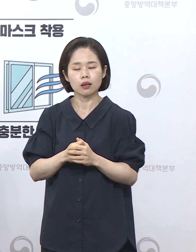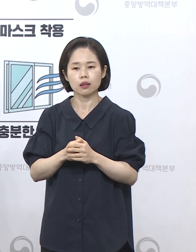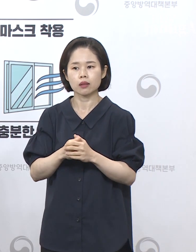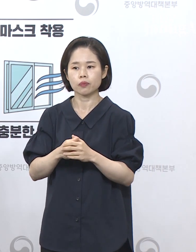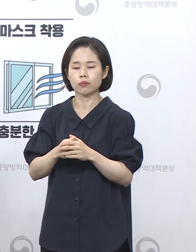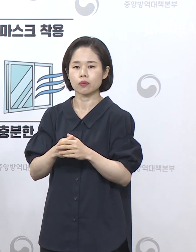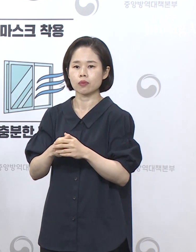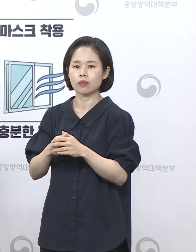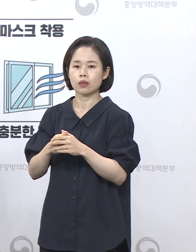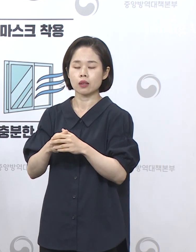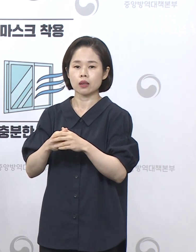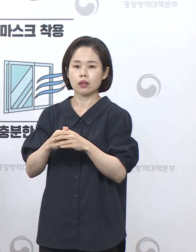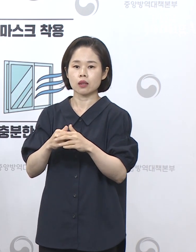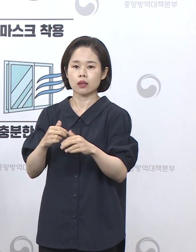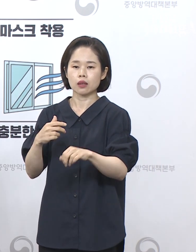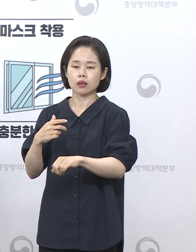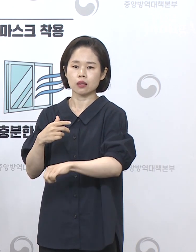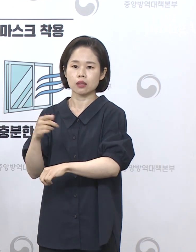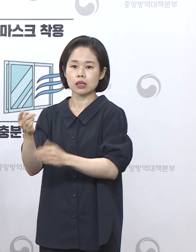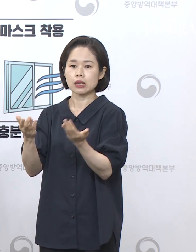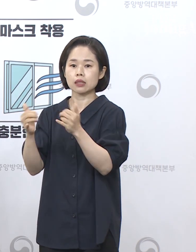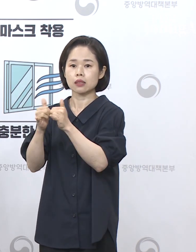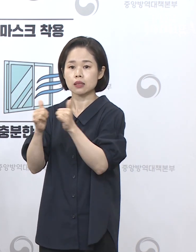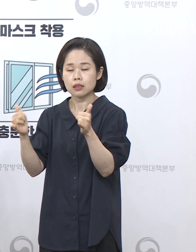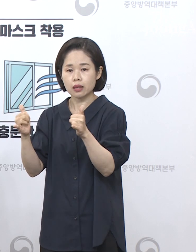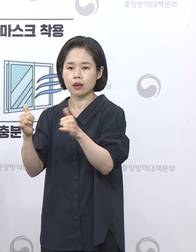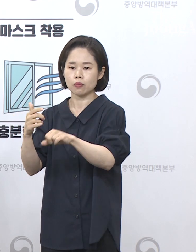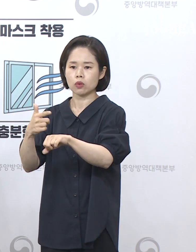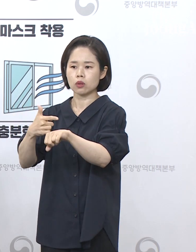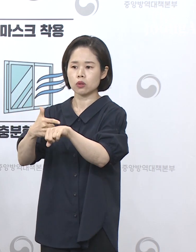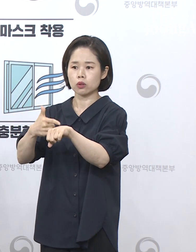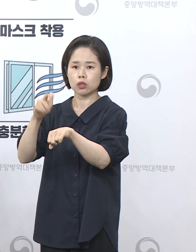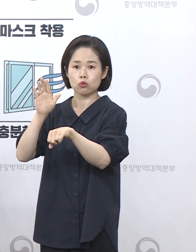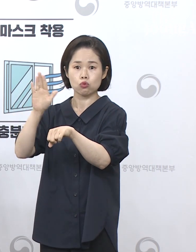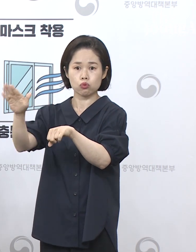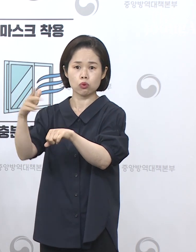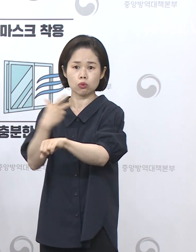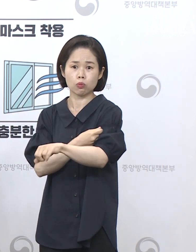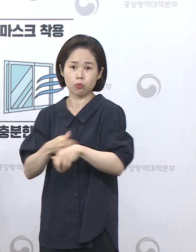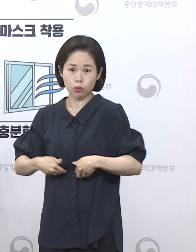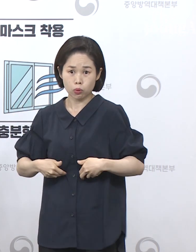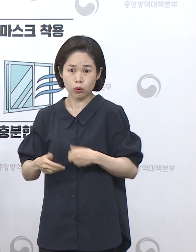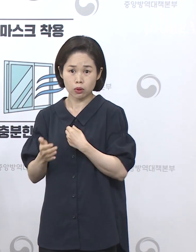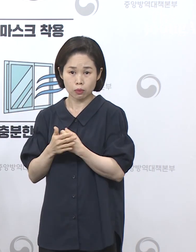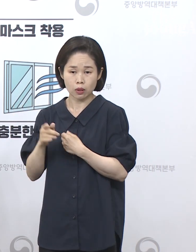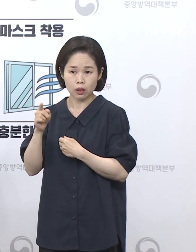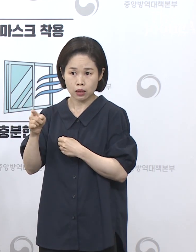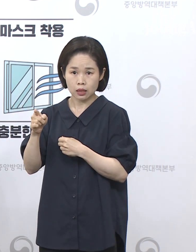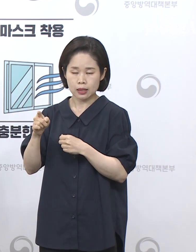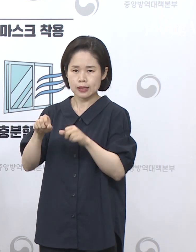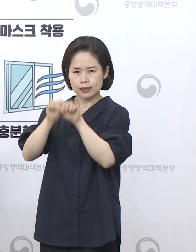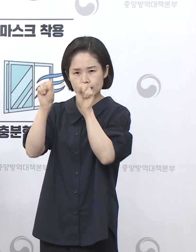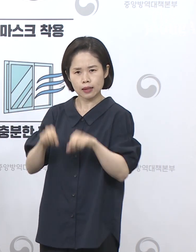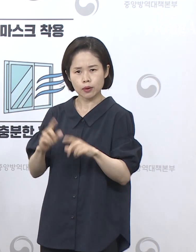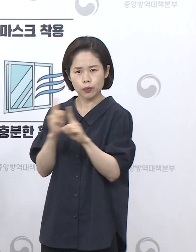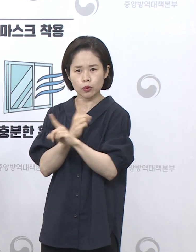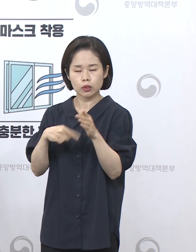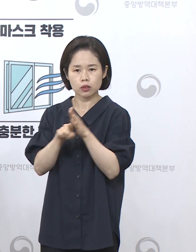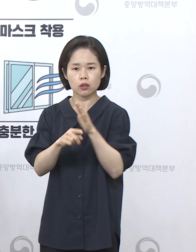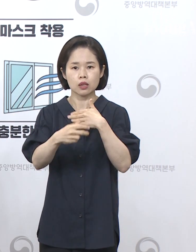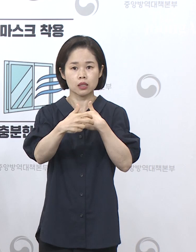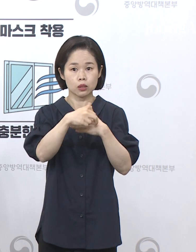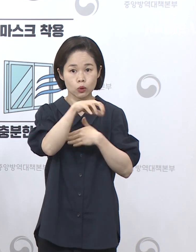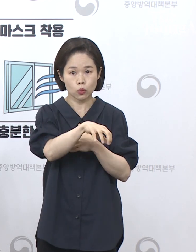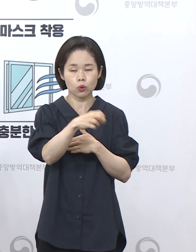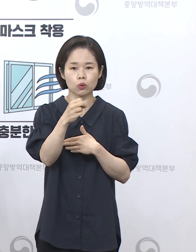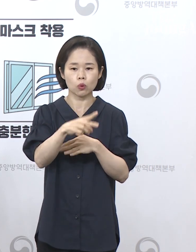6시 이후에 접종이 필요한 직장인들에 대한 접종을 보완할 수 있는 방법에 대해서 의료계와 또 지자체와